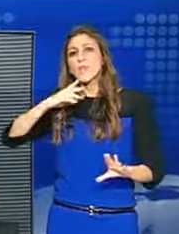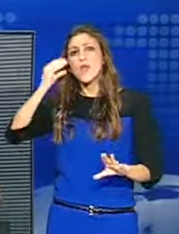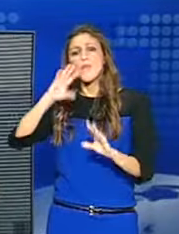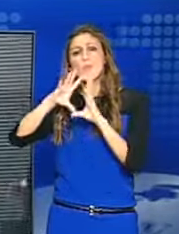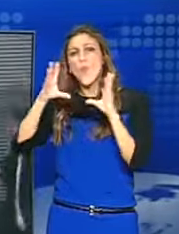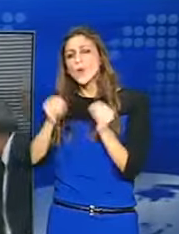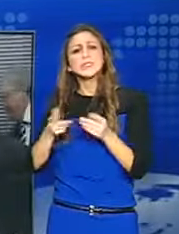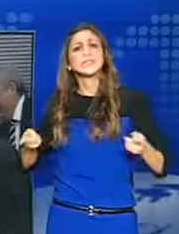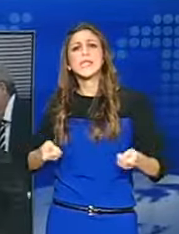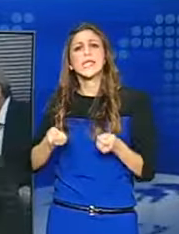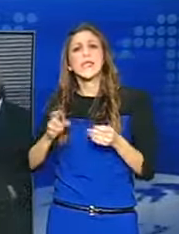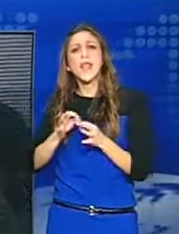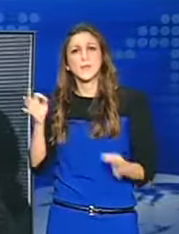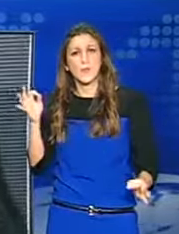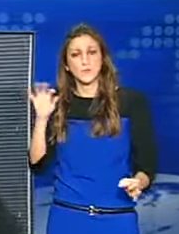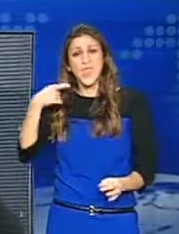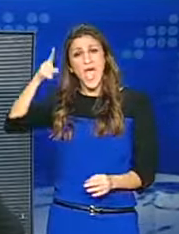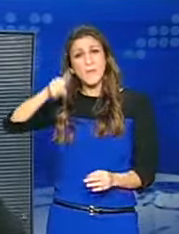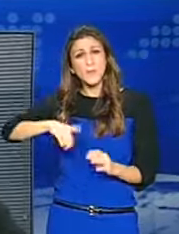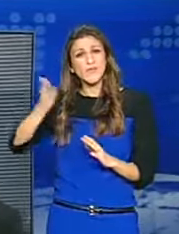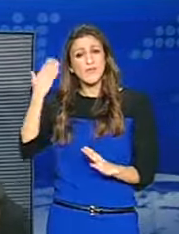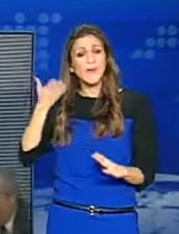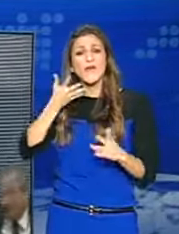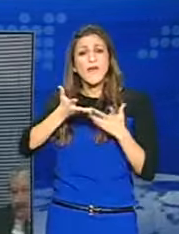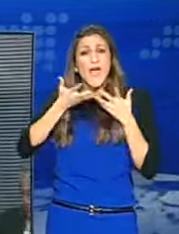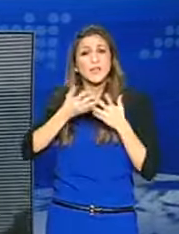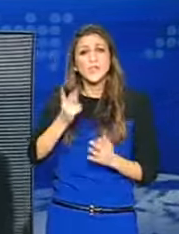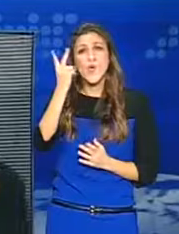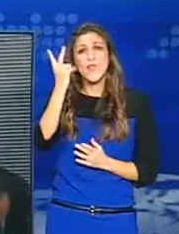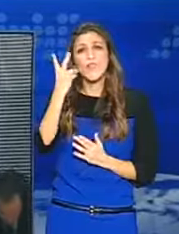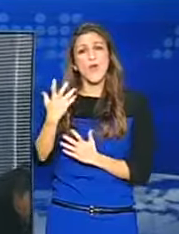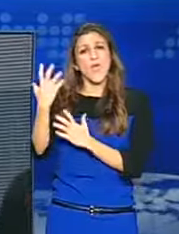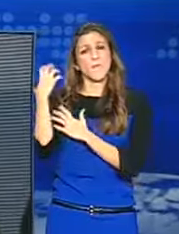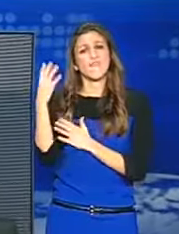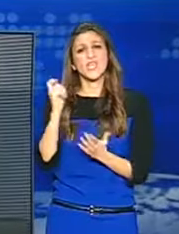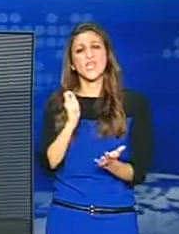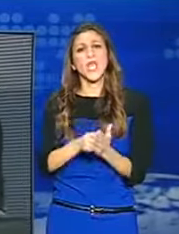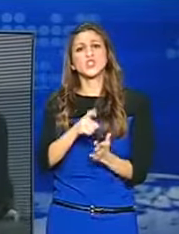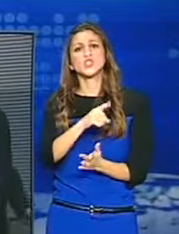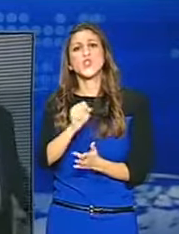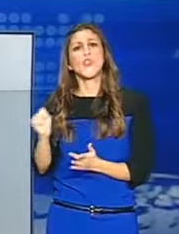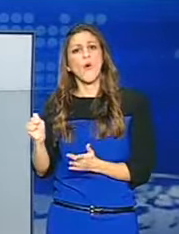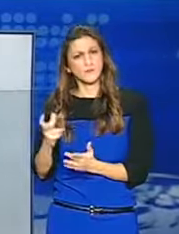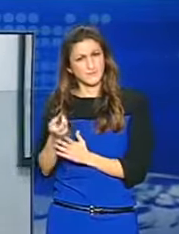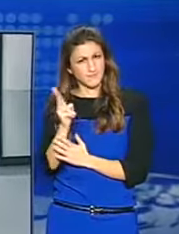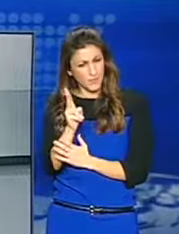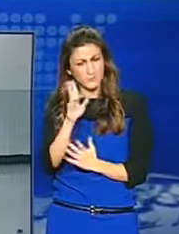επόμενες ημέρες θα καταθέσουν εκ νέου ο πρώην επικεφαλής του δώ ιωάννης διώτης αλλά και ο ιωάννης καπελέρης το πρωί της πέμπτης ο